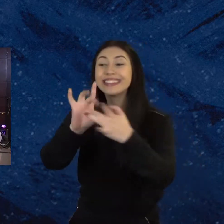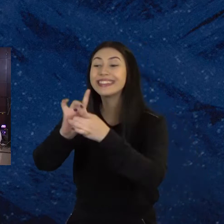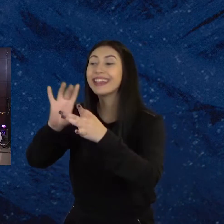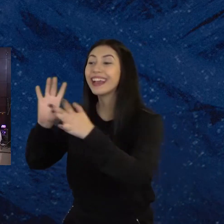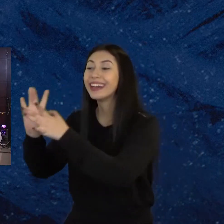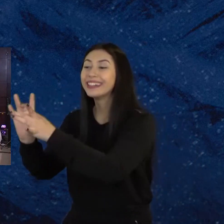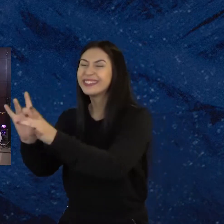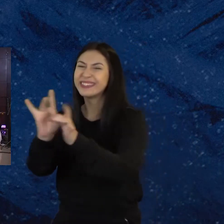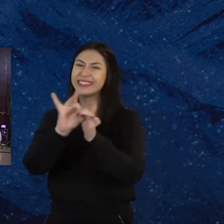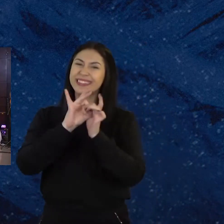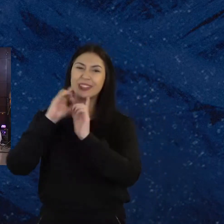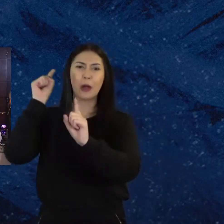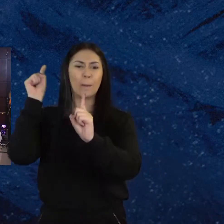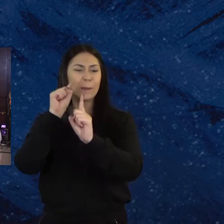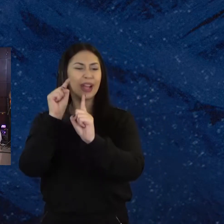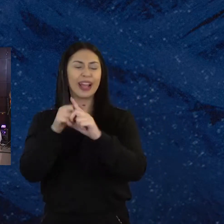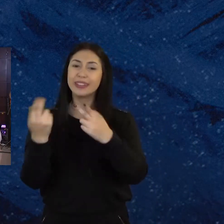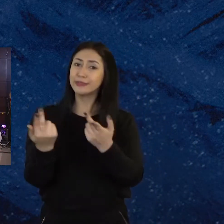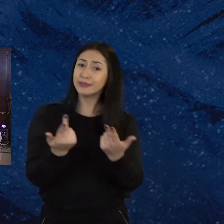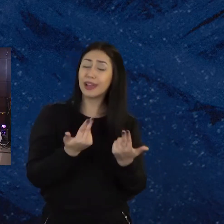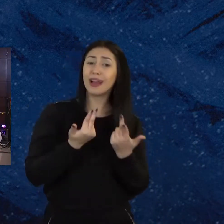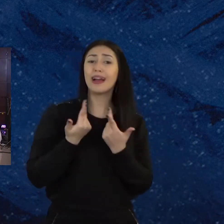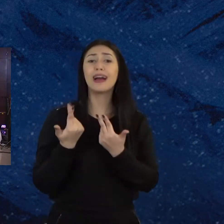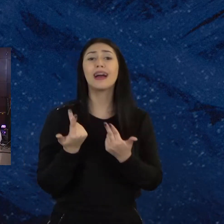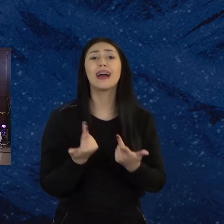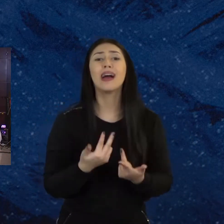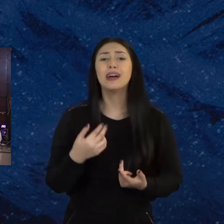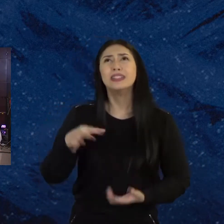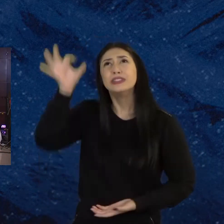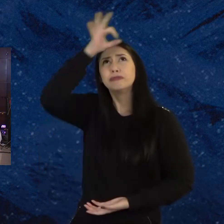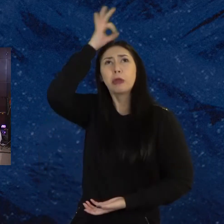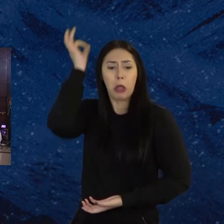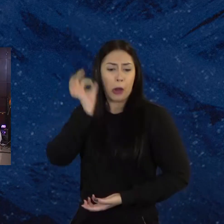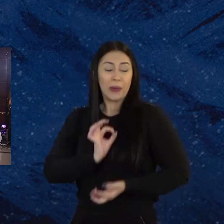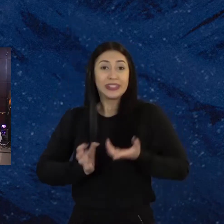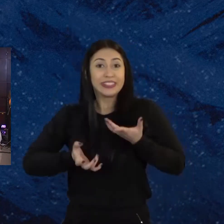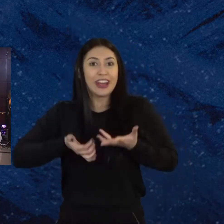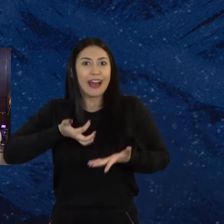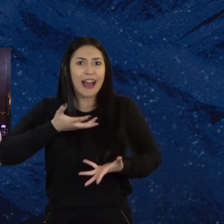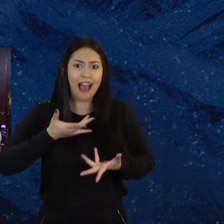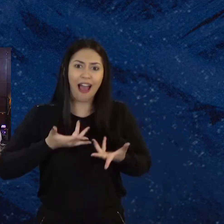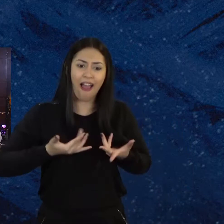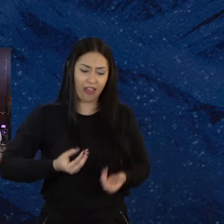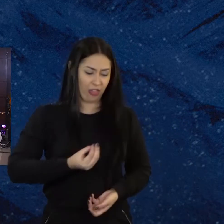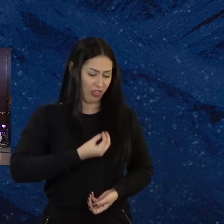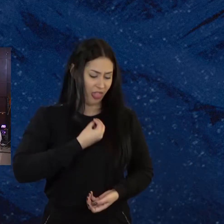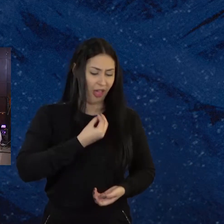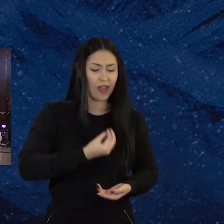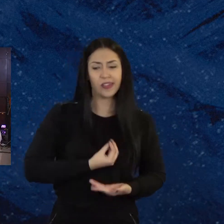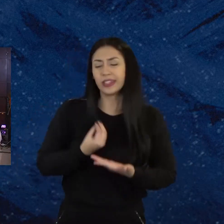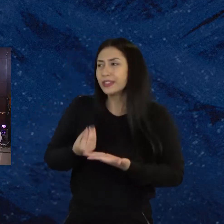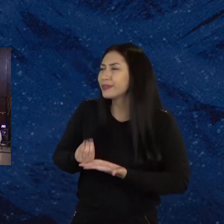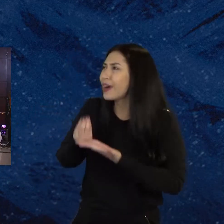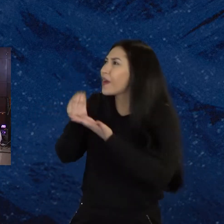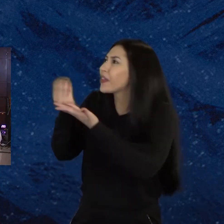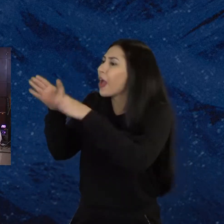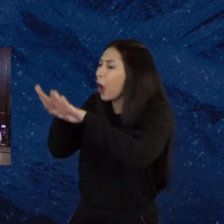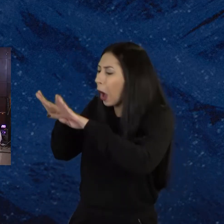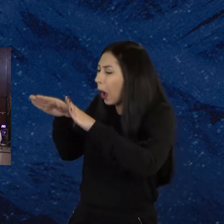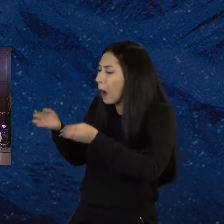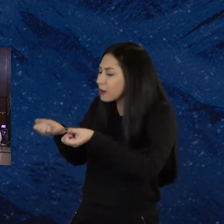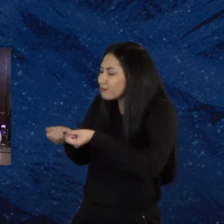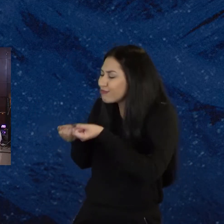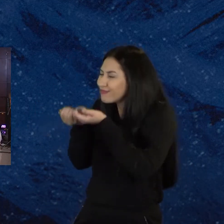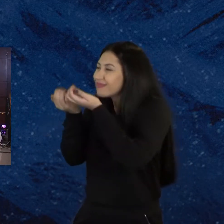Senhor cooperar. Livres de conceitos, feliz e tradição, somos um com uma só visão.